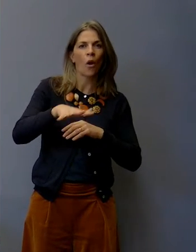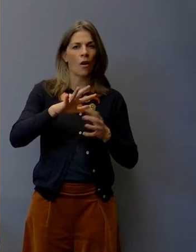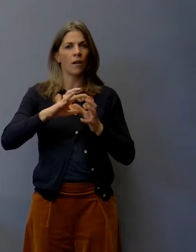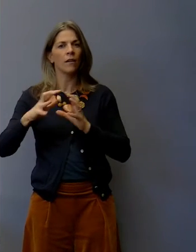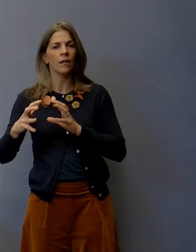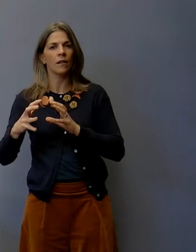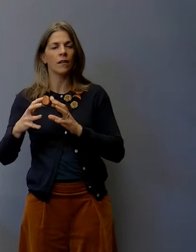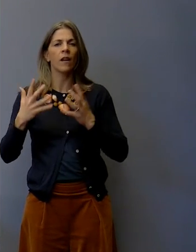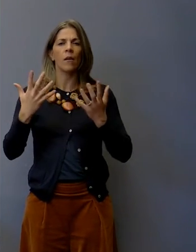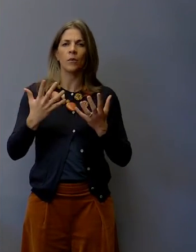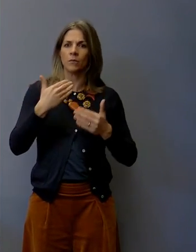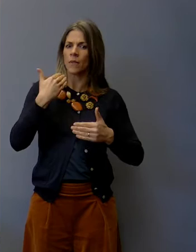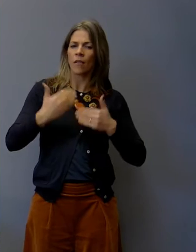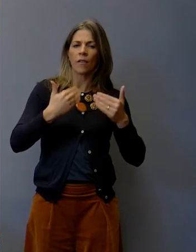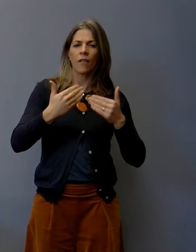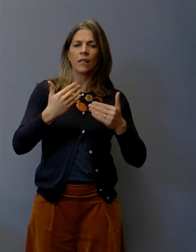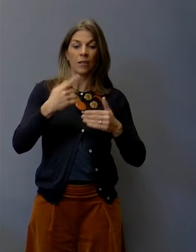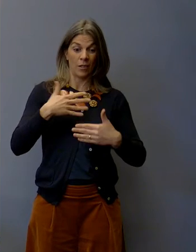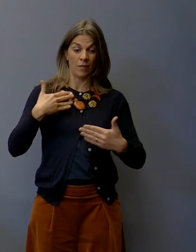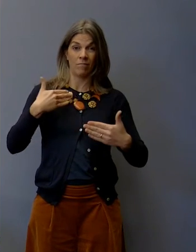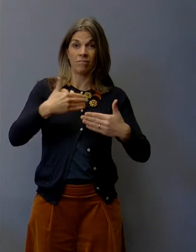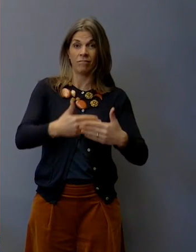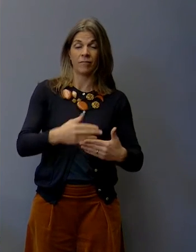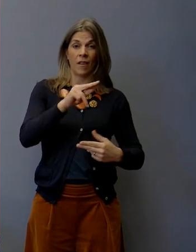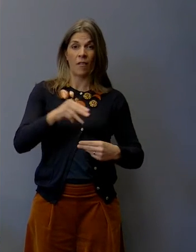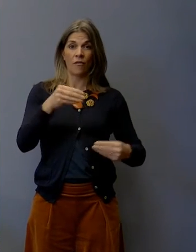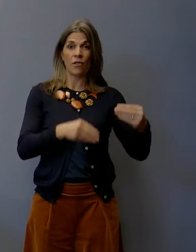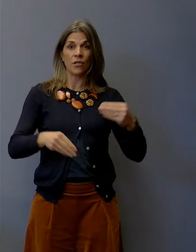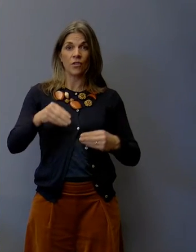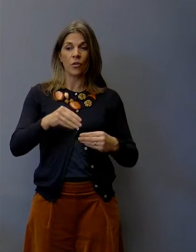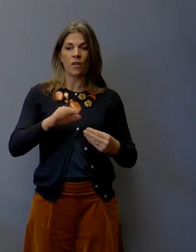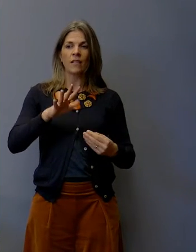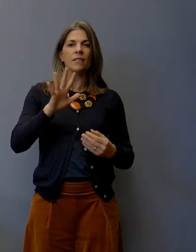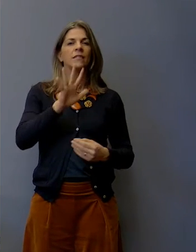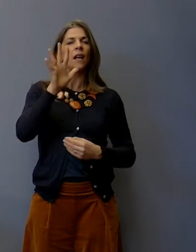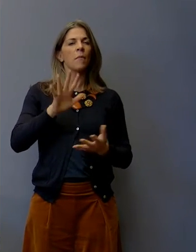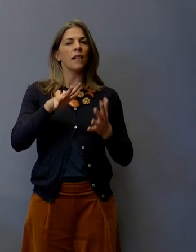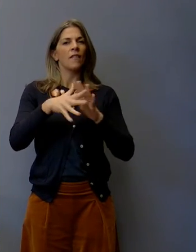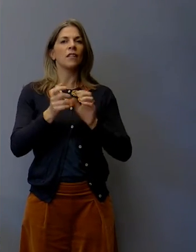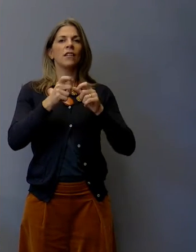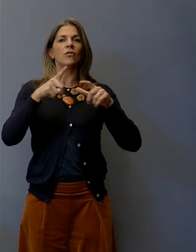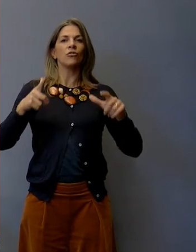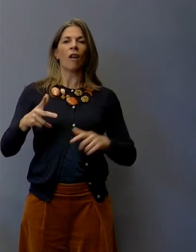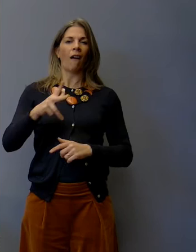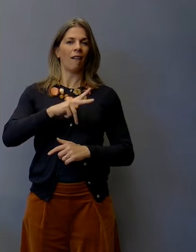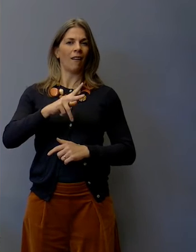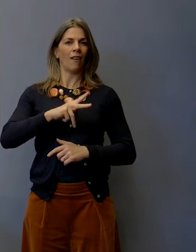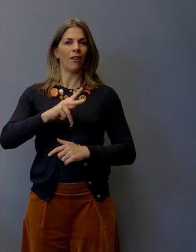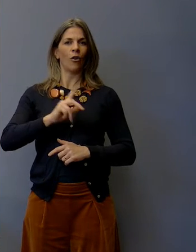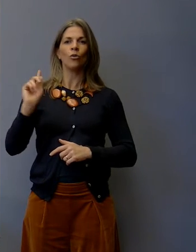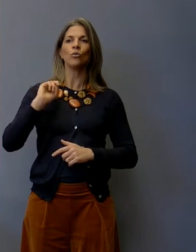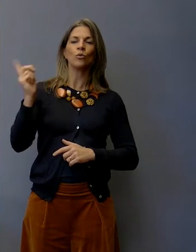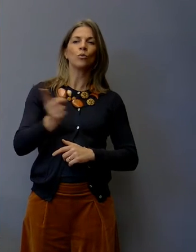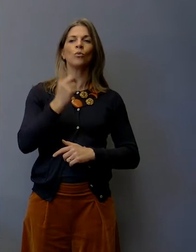race in prossimità delle elezioni sembra trasformarsi nella città della ricchezza dove tutti diventiamo skipper